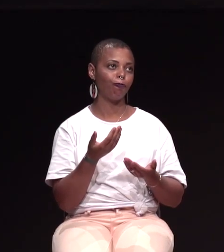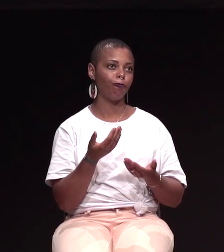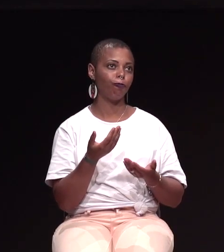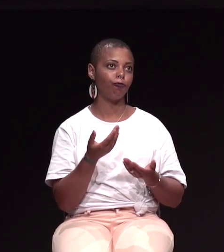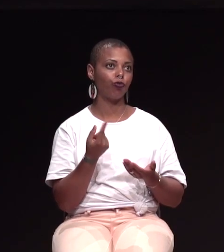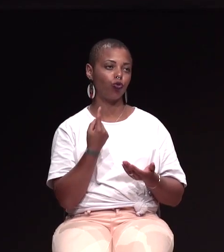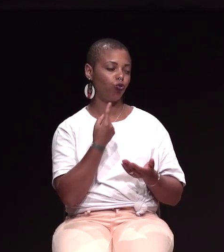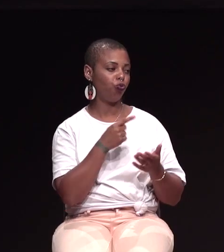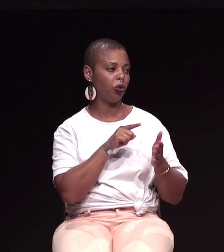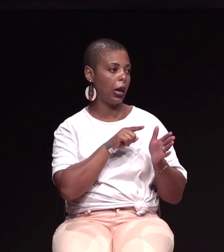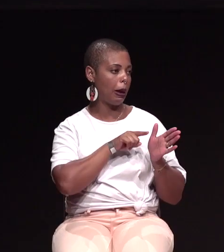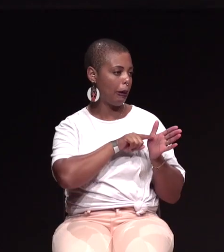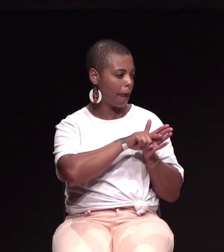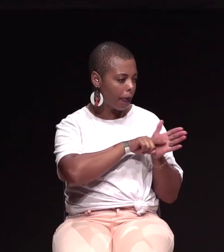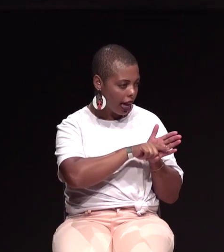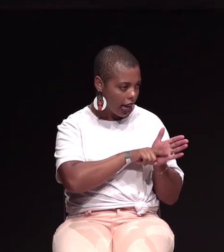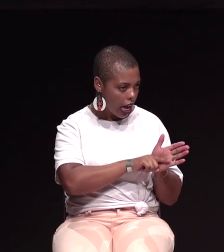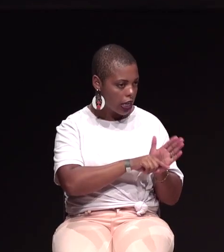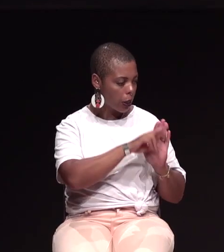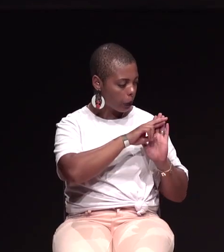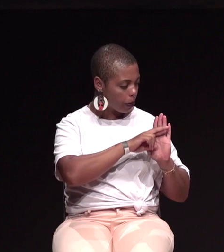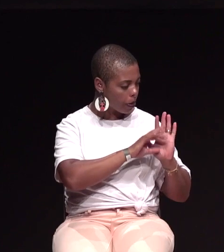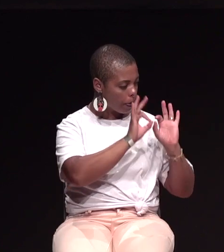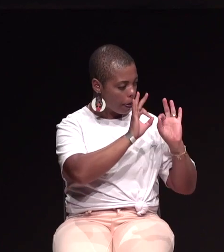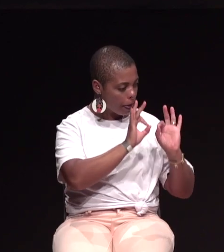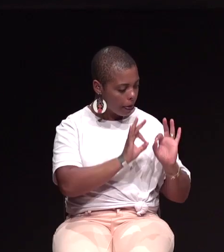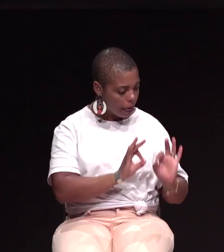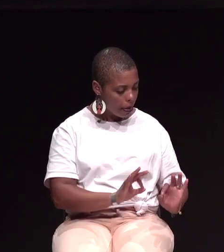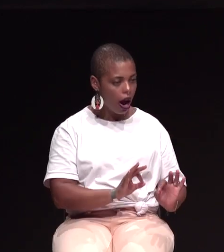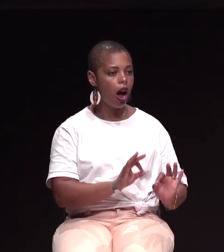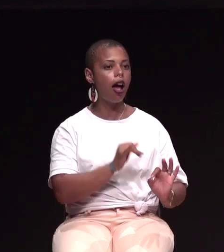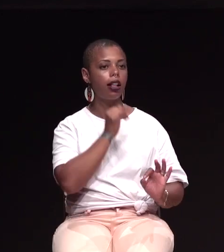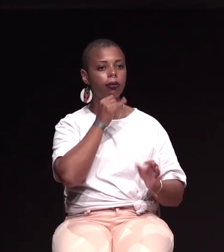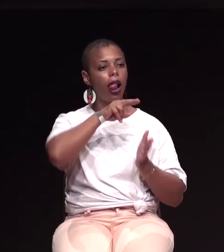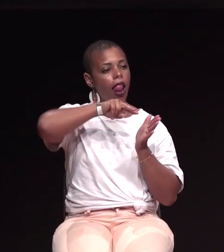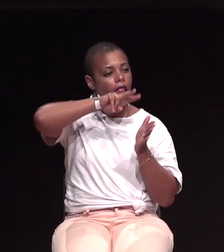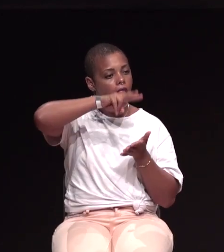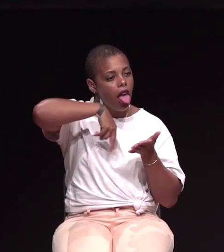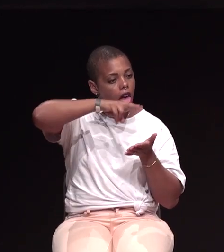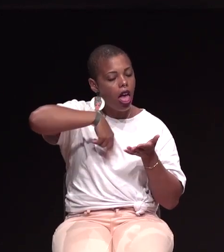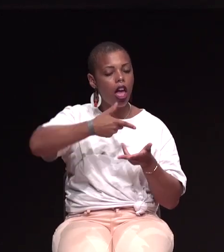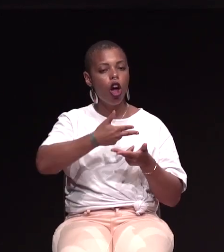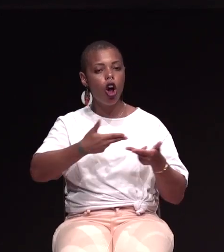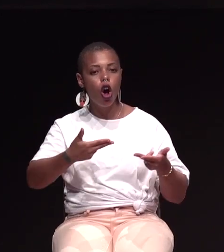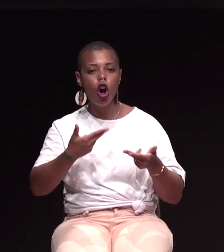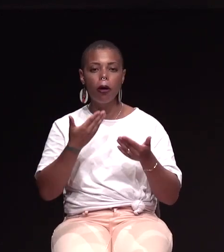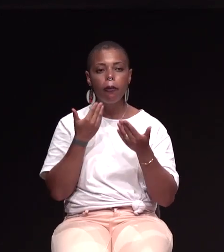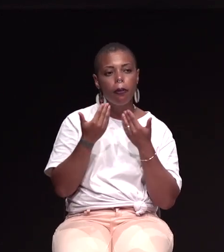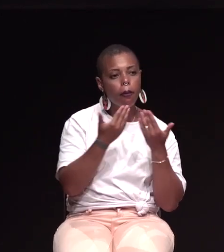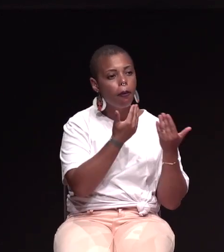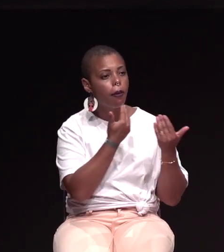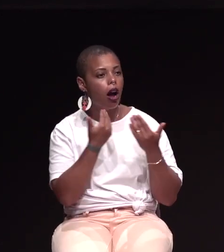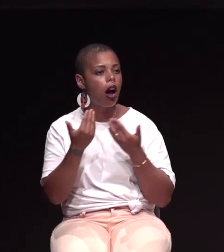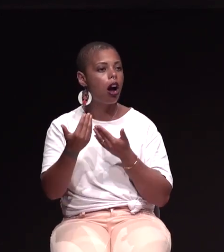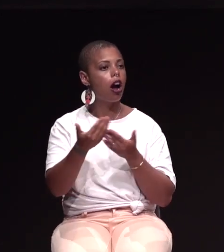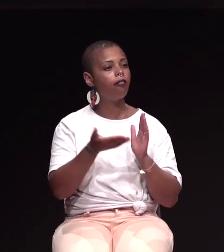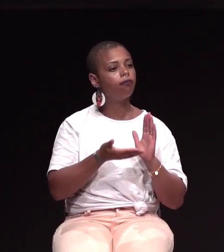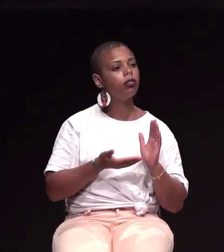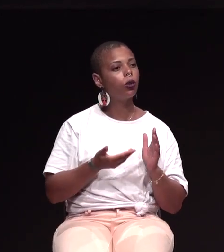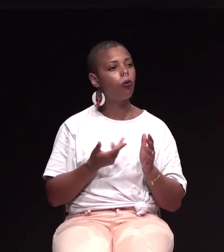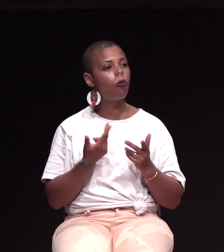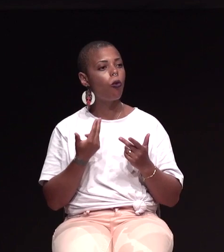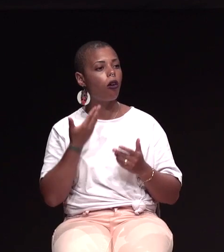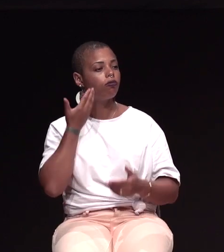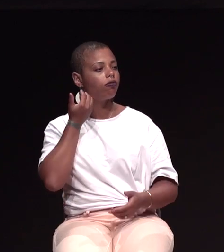uma pesquisa mais sistemática, que se dá com leituras, com conversas, né,